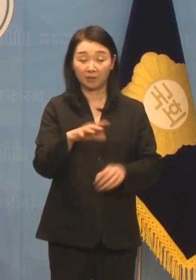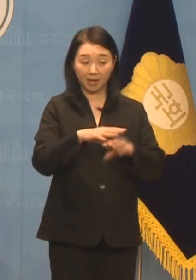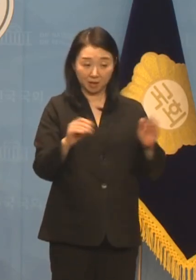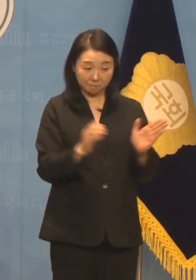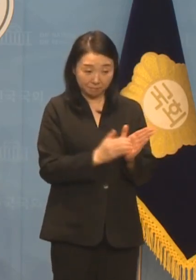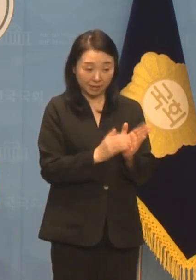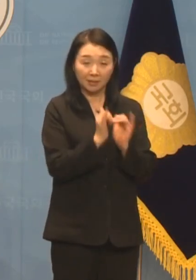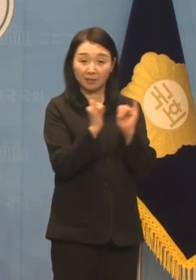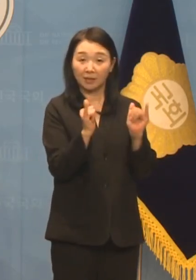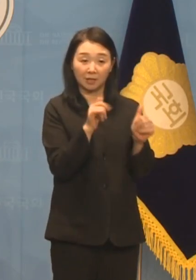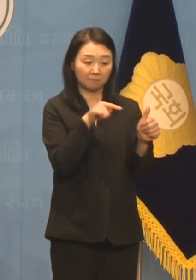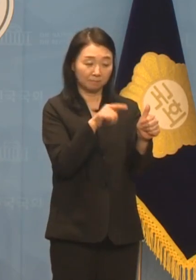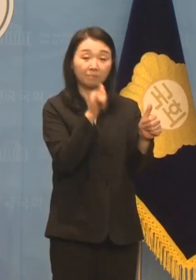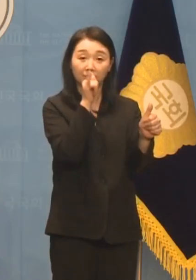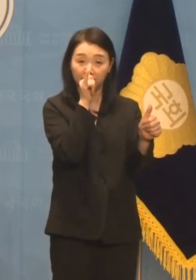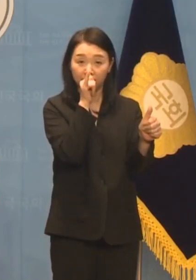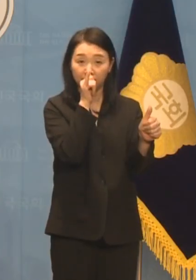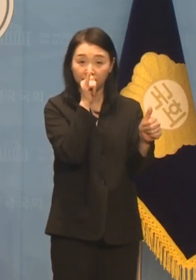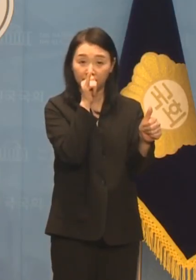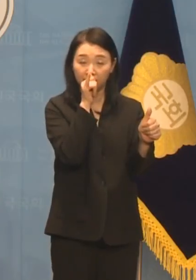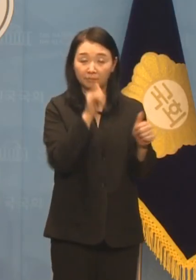있습니다.